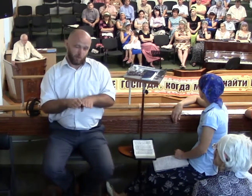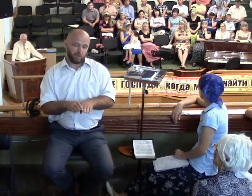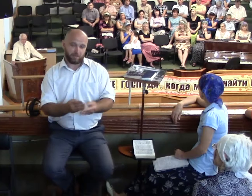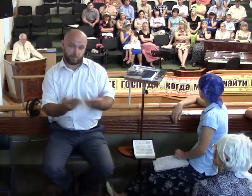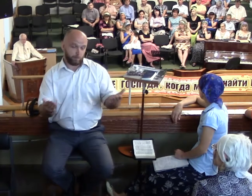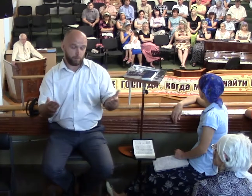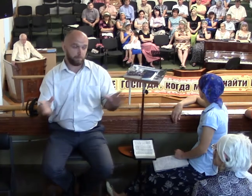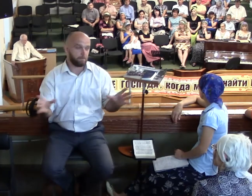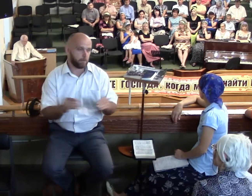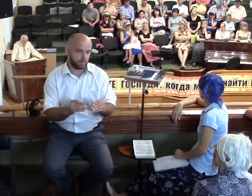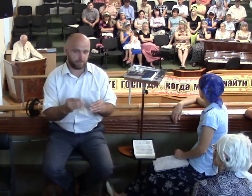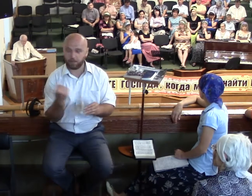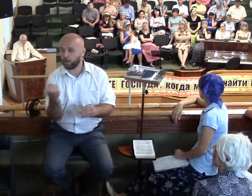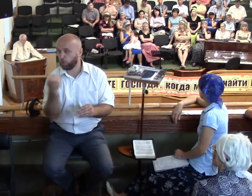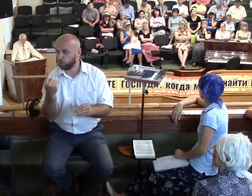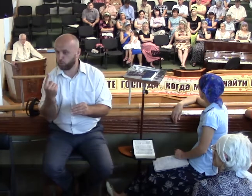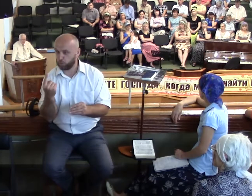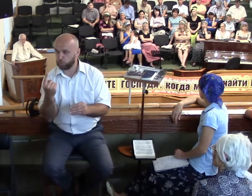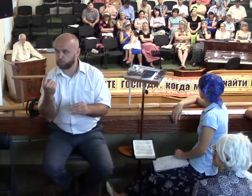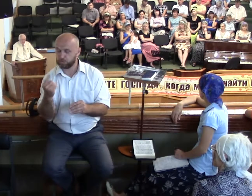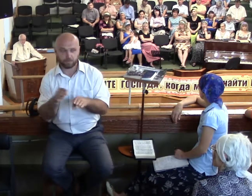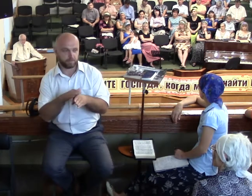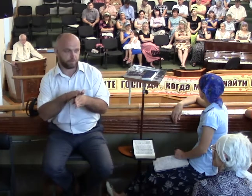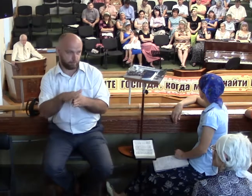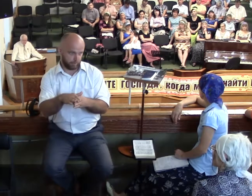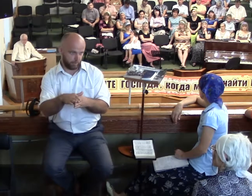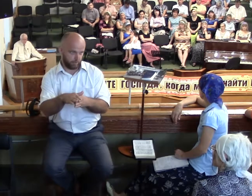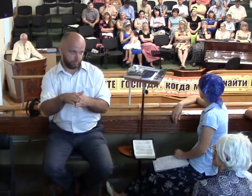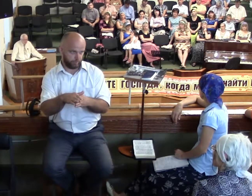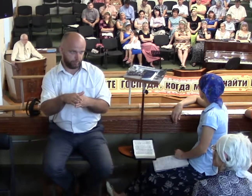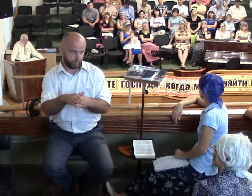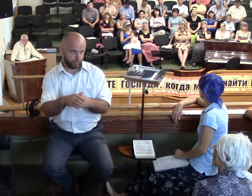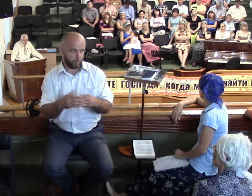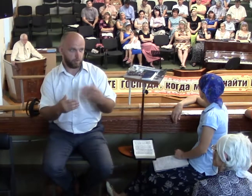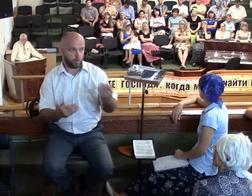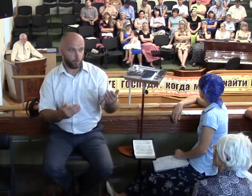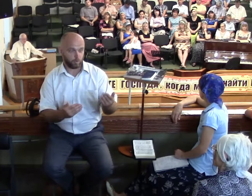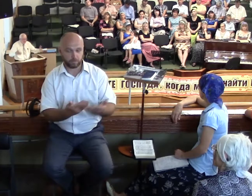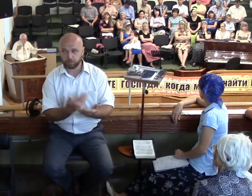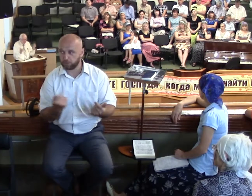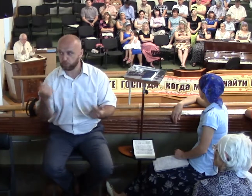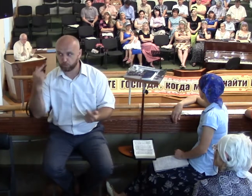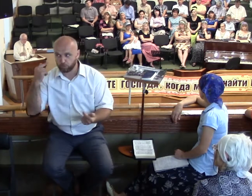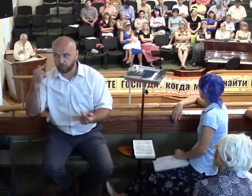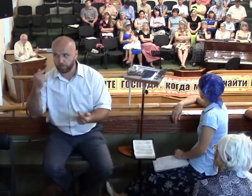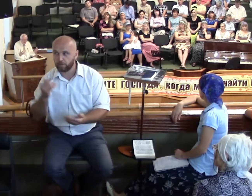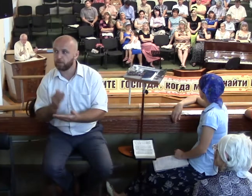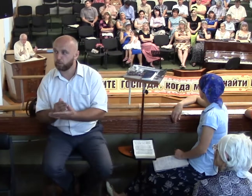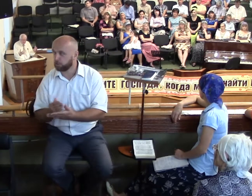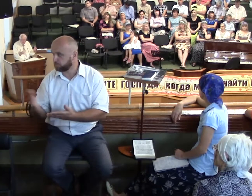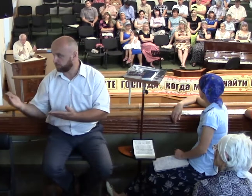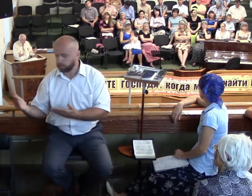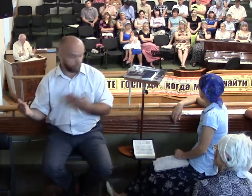будьте святы во всех поступках. Ибо написано, будьте святы, ибо я свят, то есть